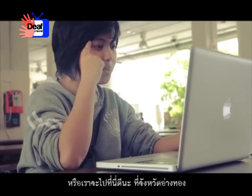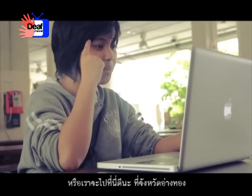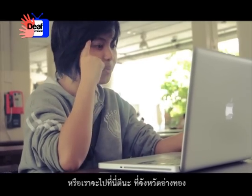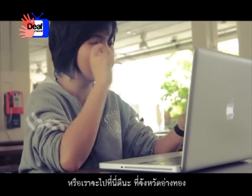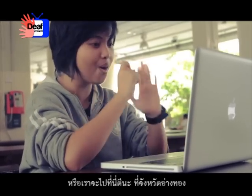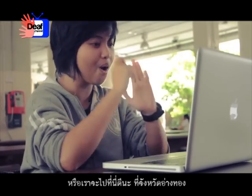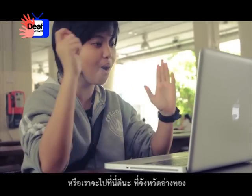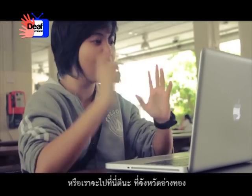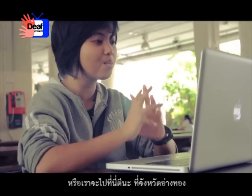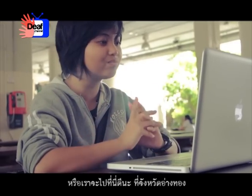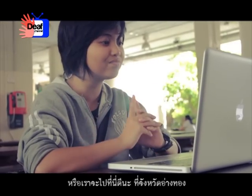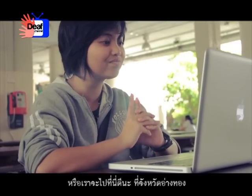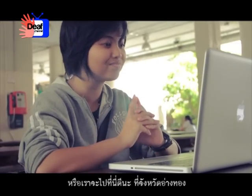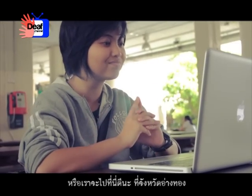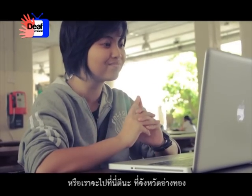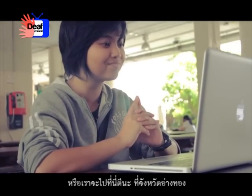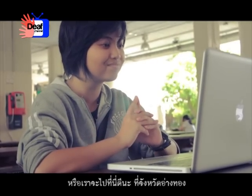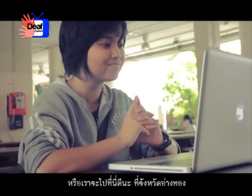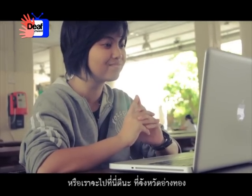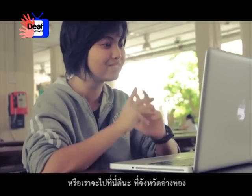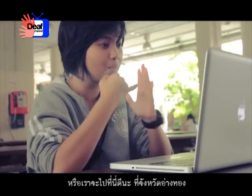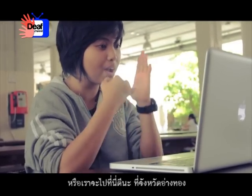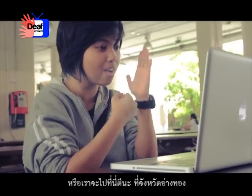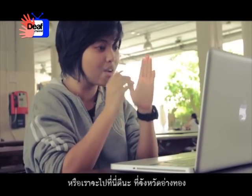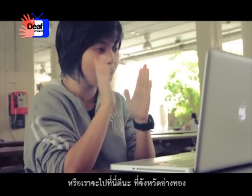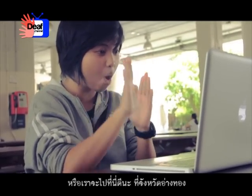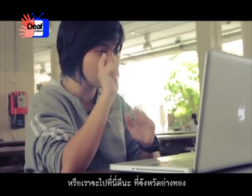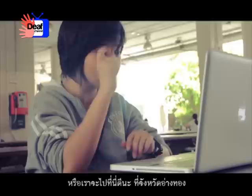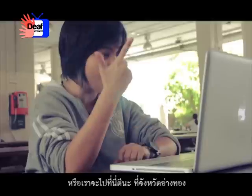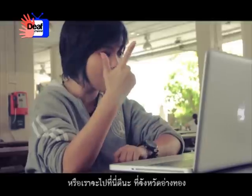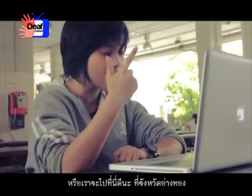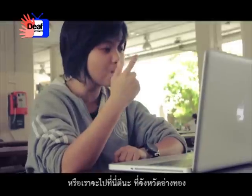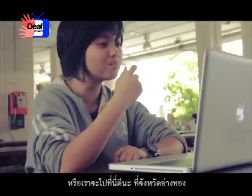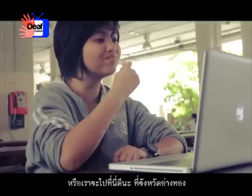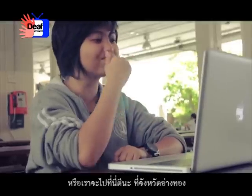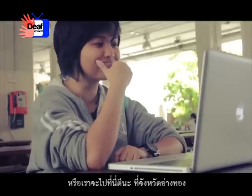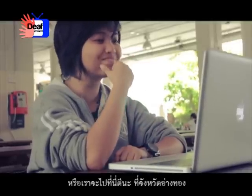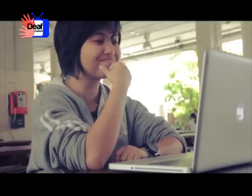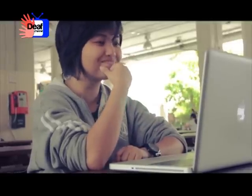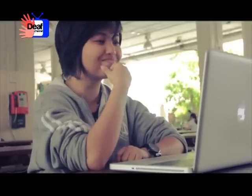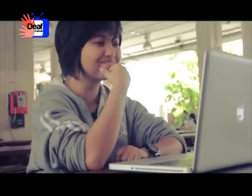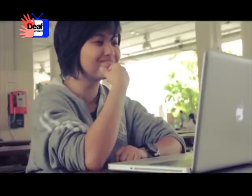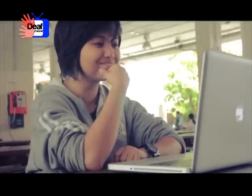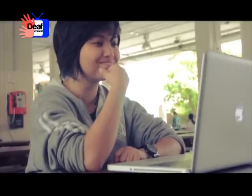งั้นไปที่นี่แล้วกันที่จังหวัดอ่างทองไง